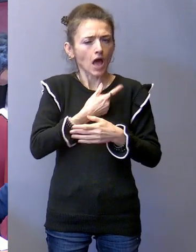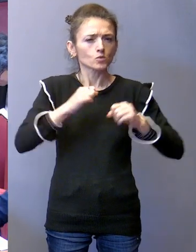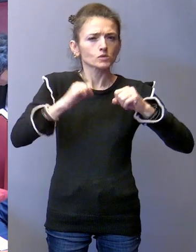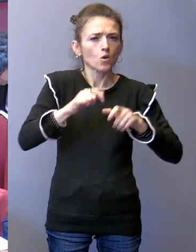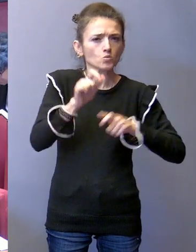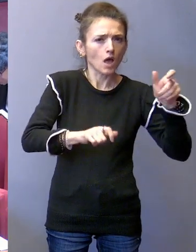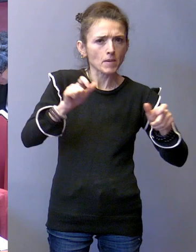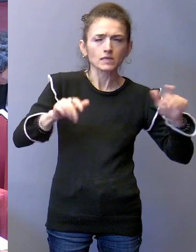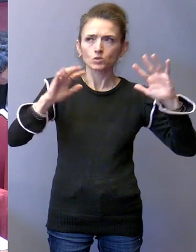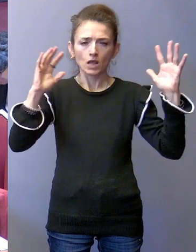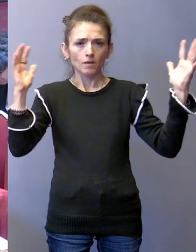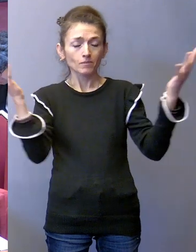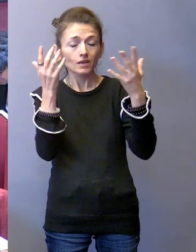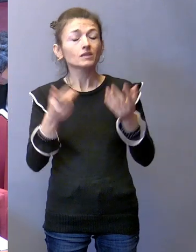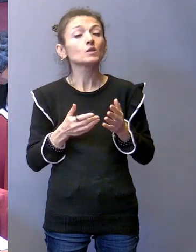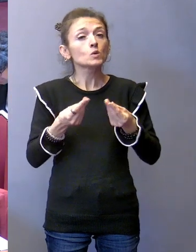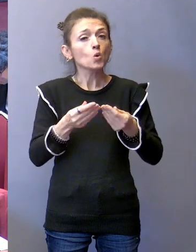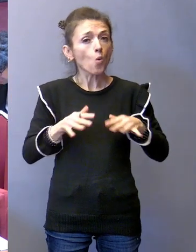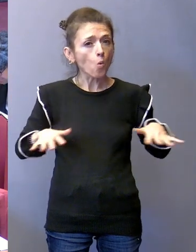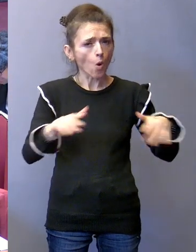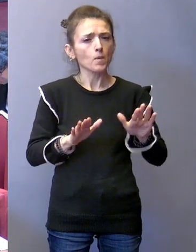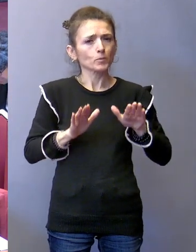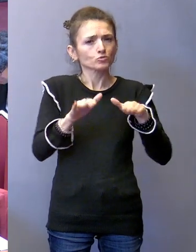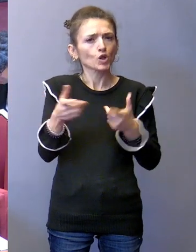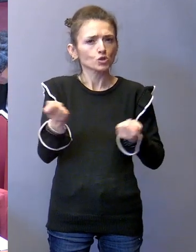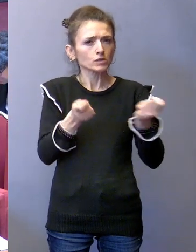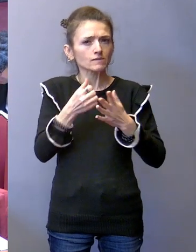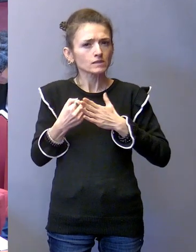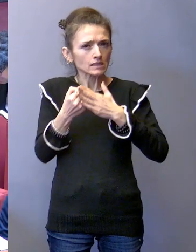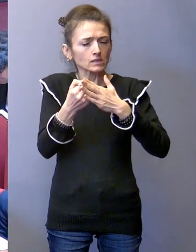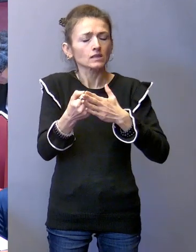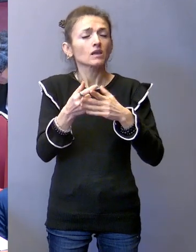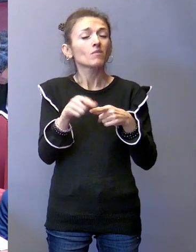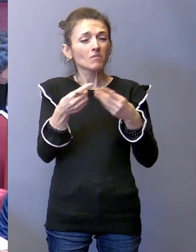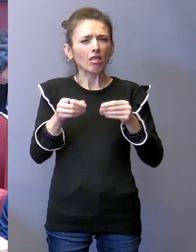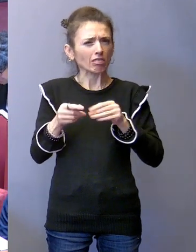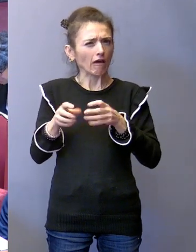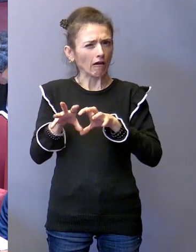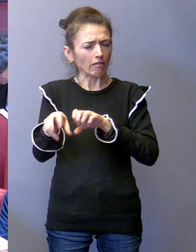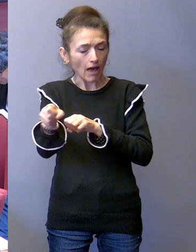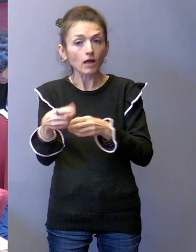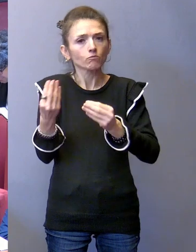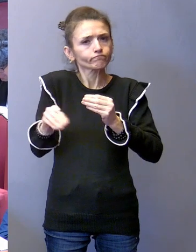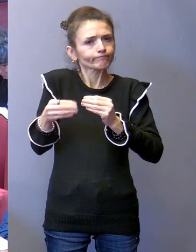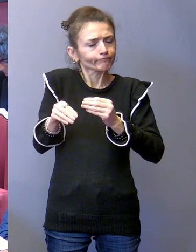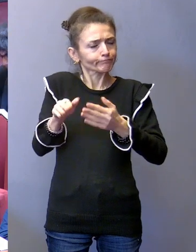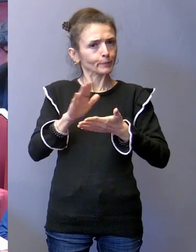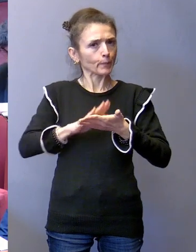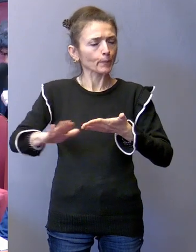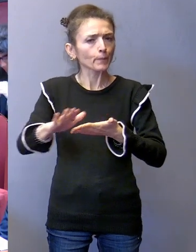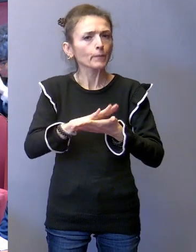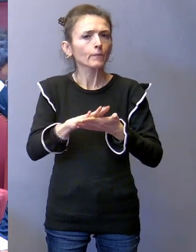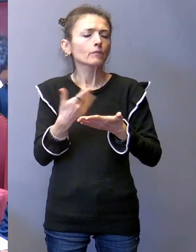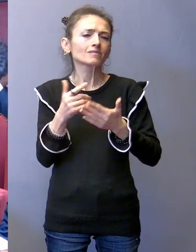la protezione dei suoli la loro gestione sostenibile e ripristino dei suoli degradati diventino uno standard comune per arrivare